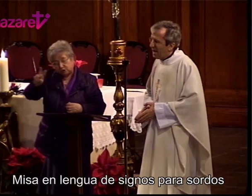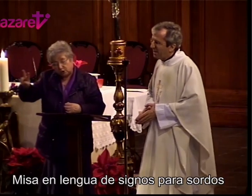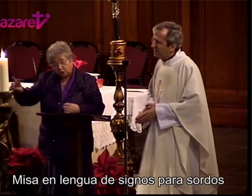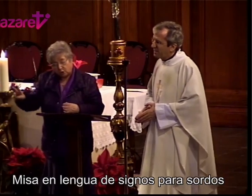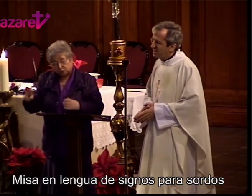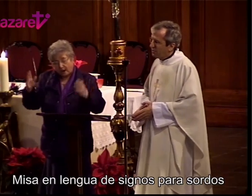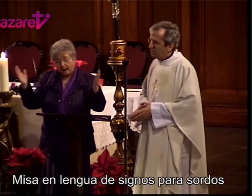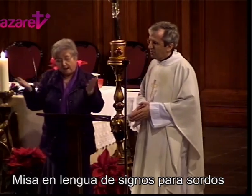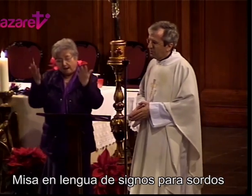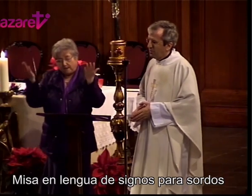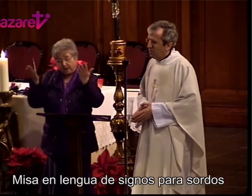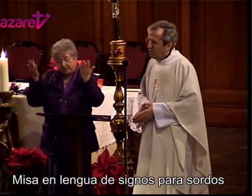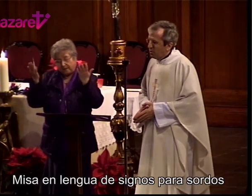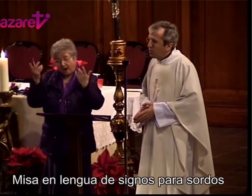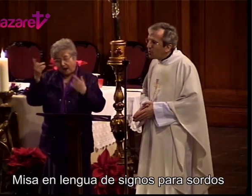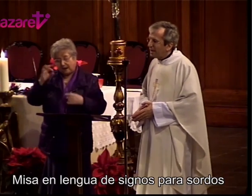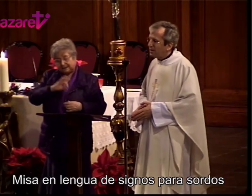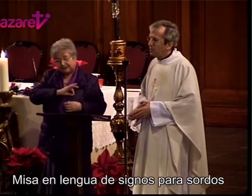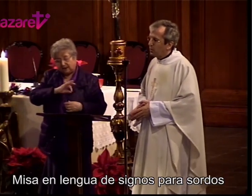Alabad al Señor con un cántico nuevo.